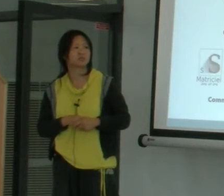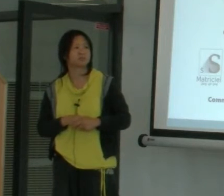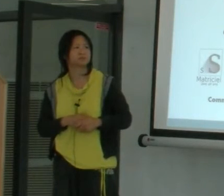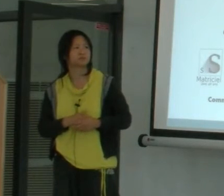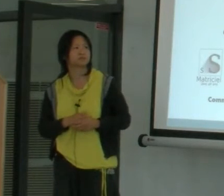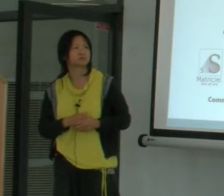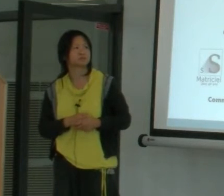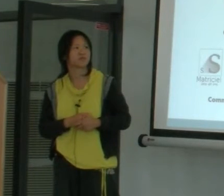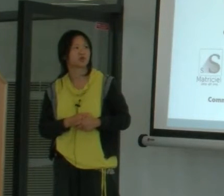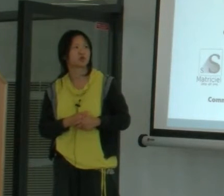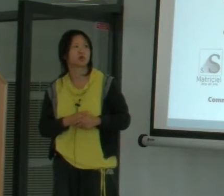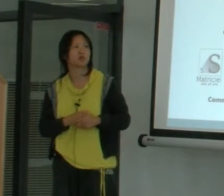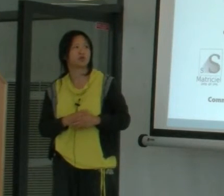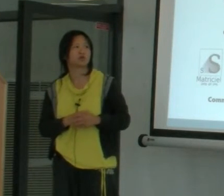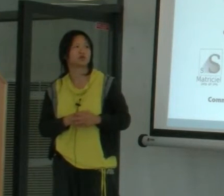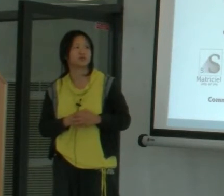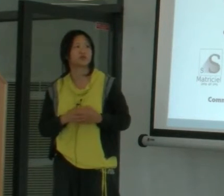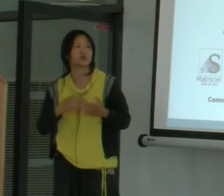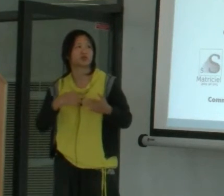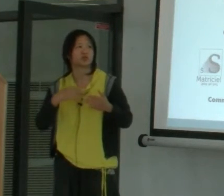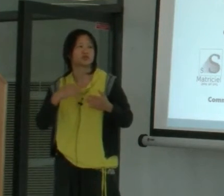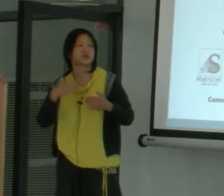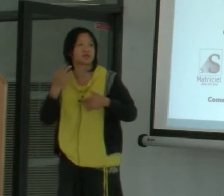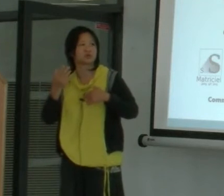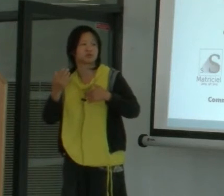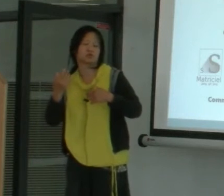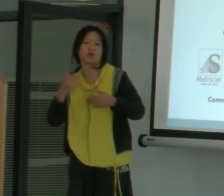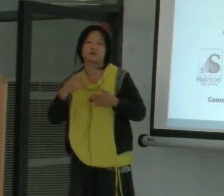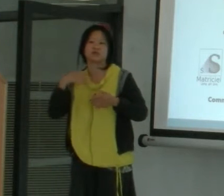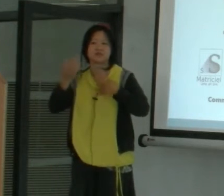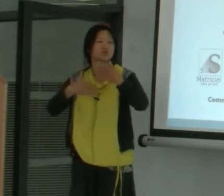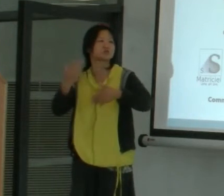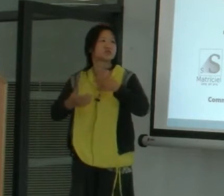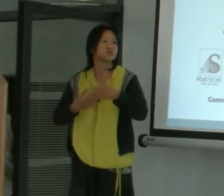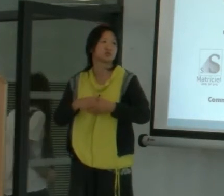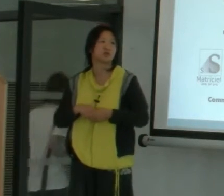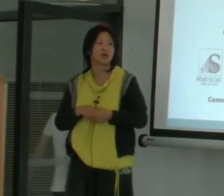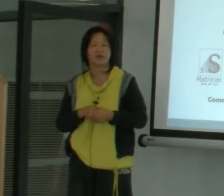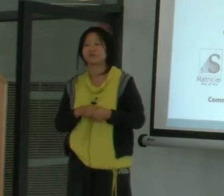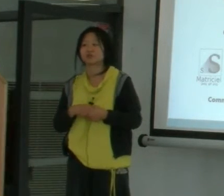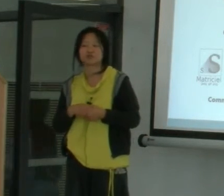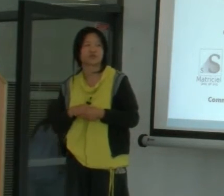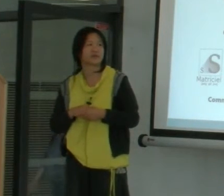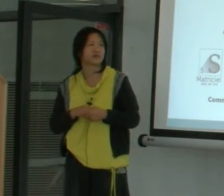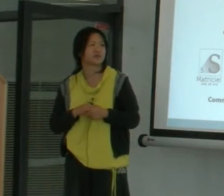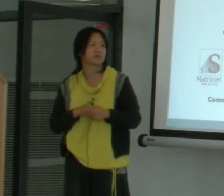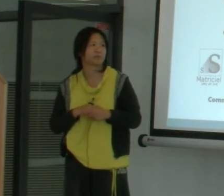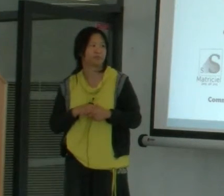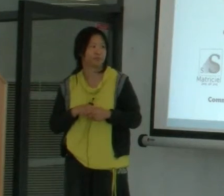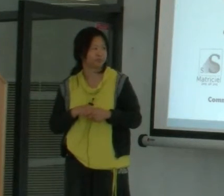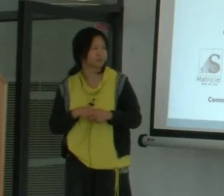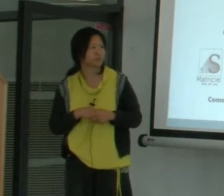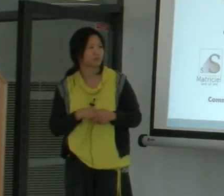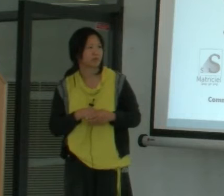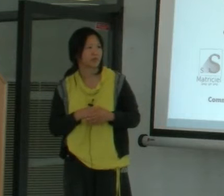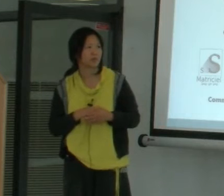protéger? Pour comment on peut les rendre vivants pour que la langue des signes continue à vivre sur Internet?